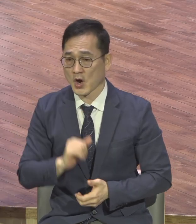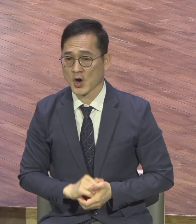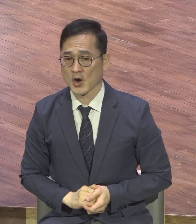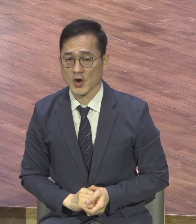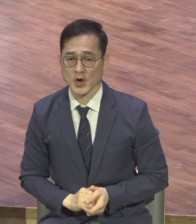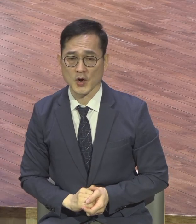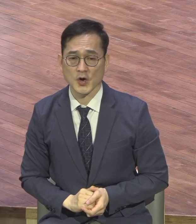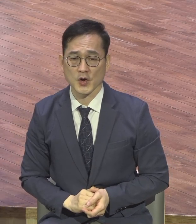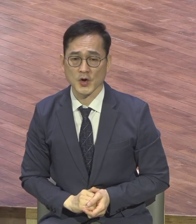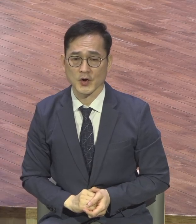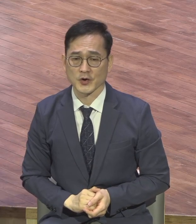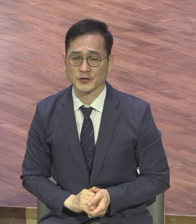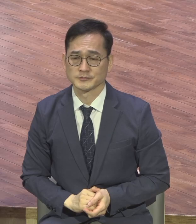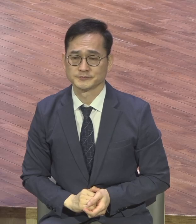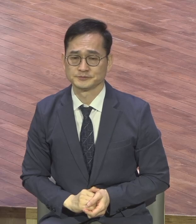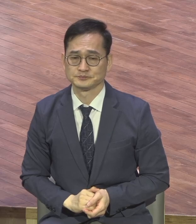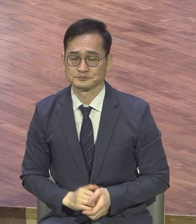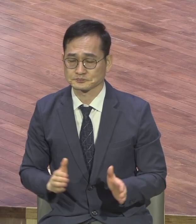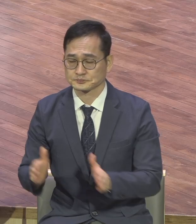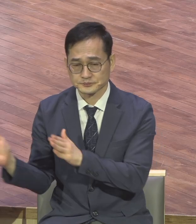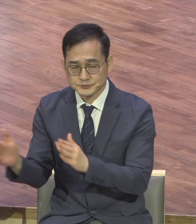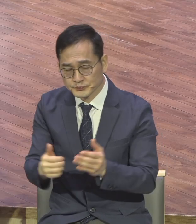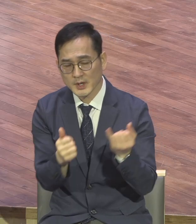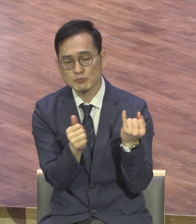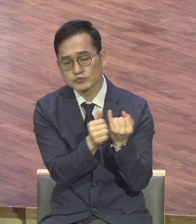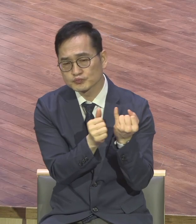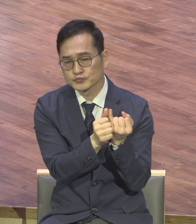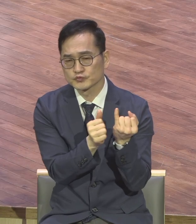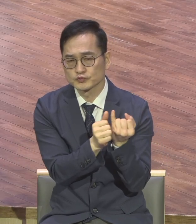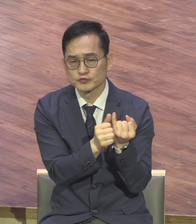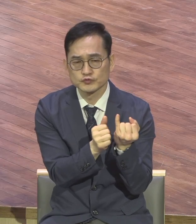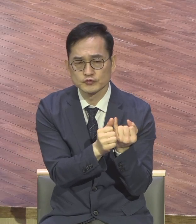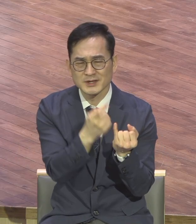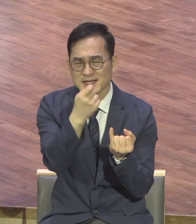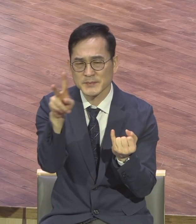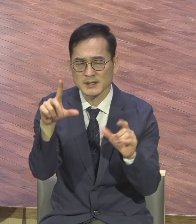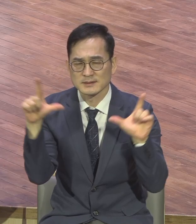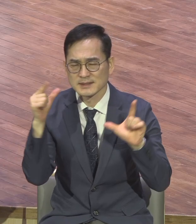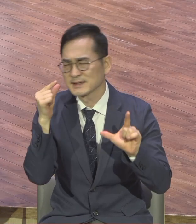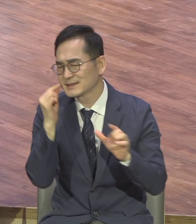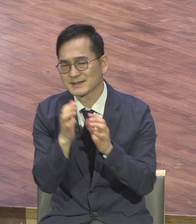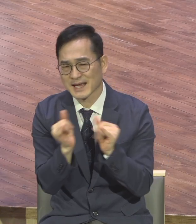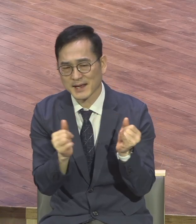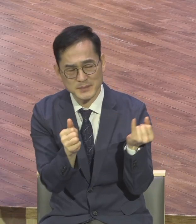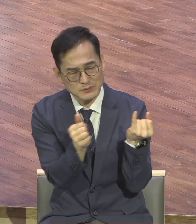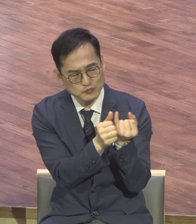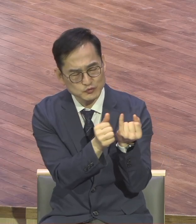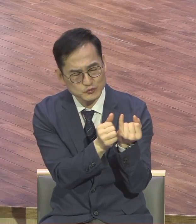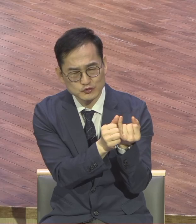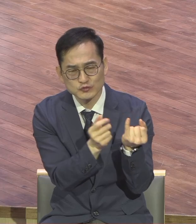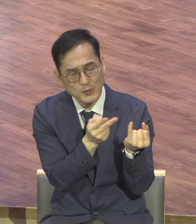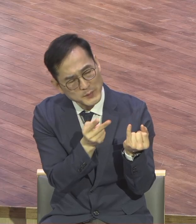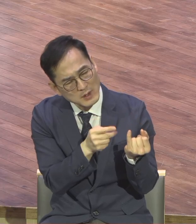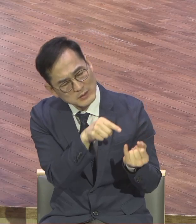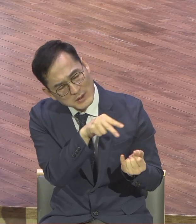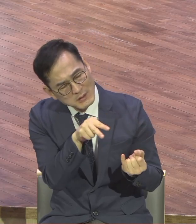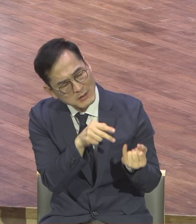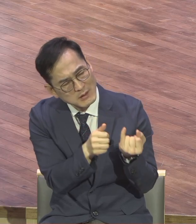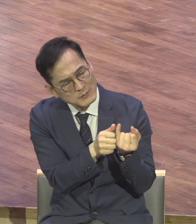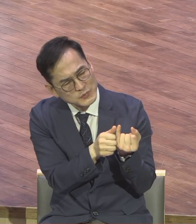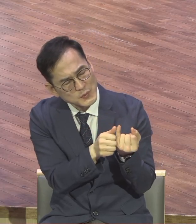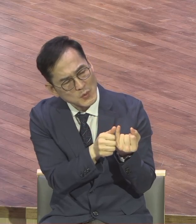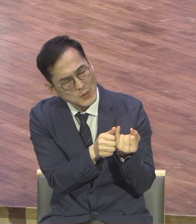부부 검실이 좋은 이런 연예인 부부가 있는데요. 대표적으로